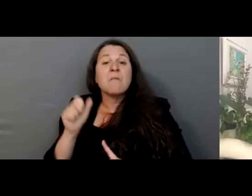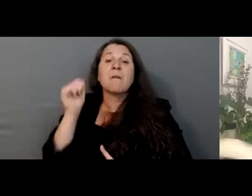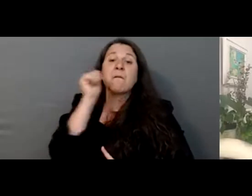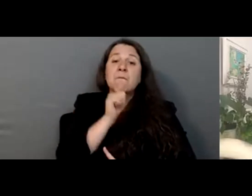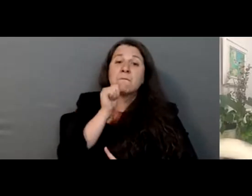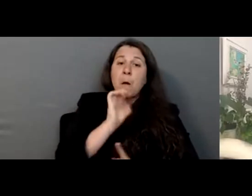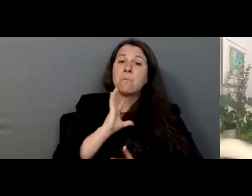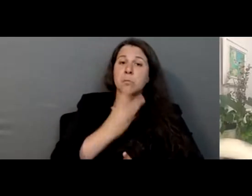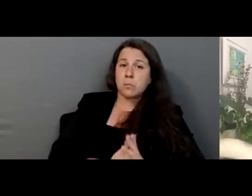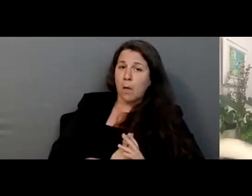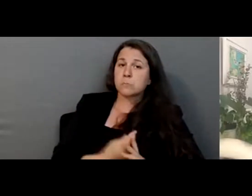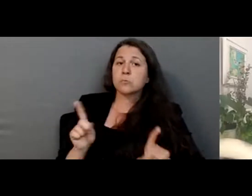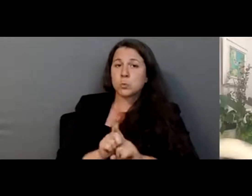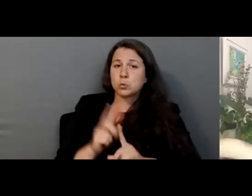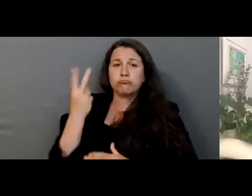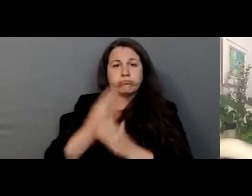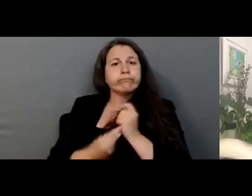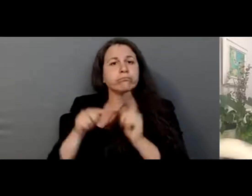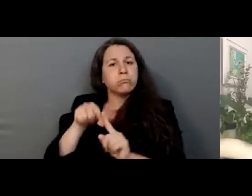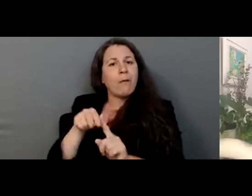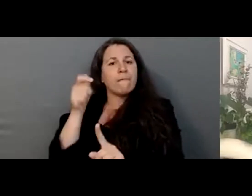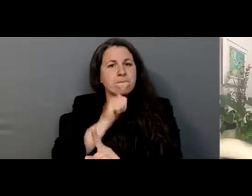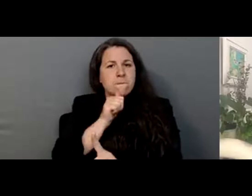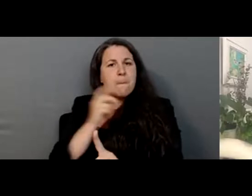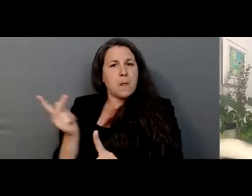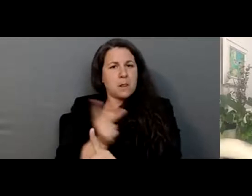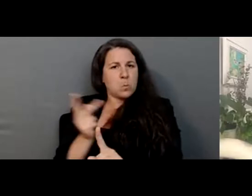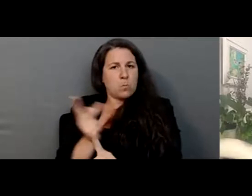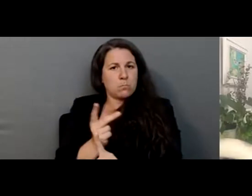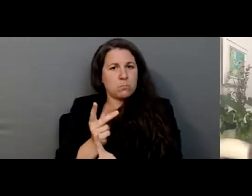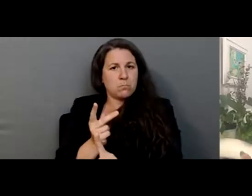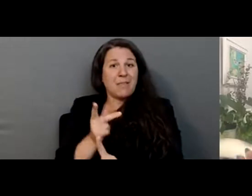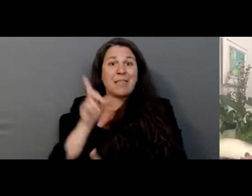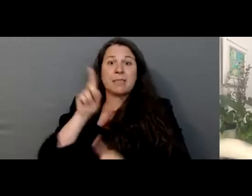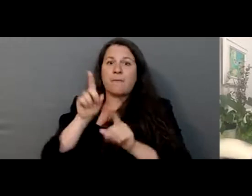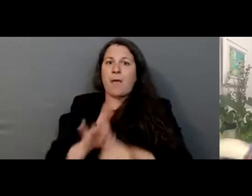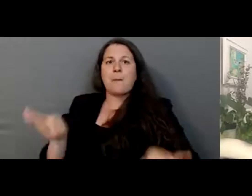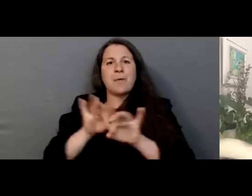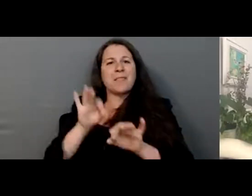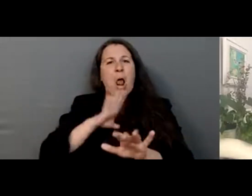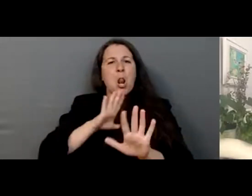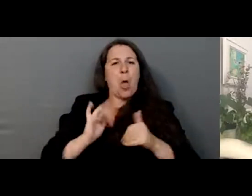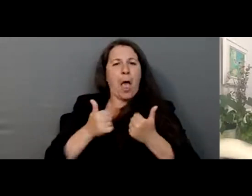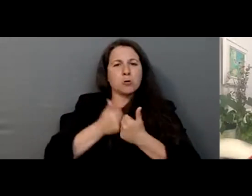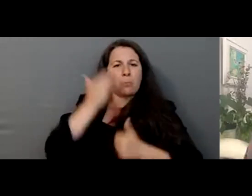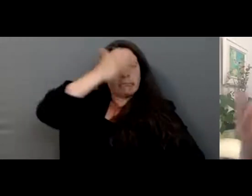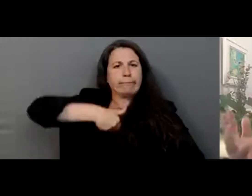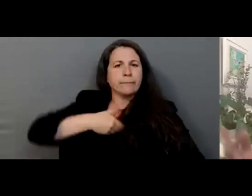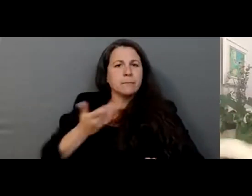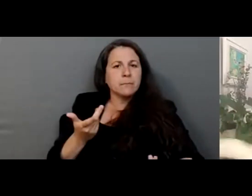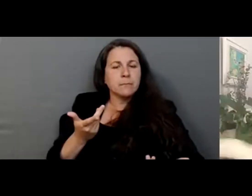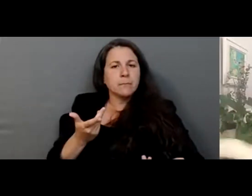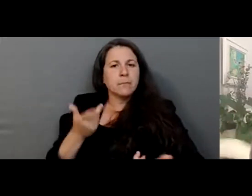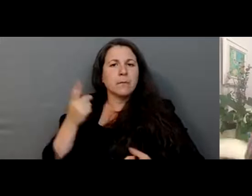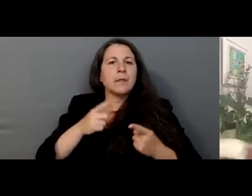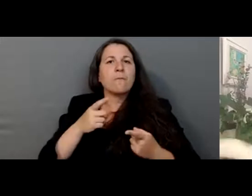de le mentionner parce que c'est important de visibiliser les enjeux qu'on ne voit pas. Puis souvent au sein même soit quand on